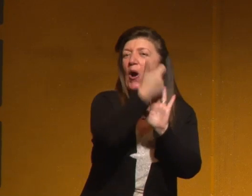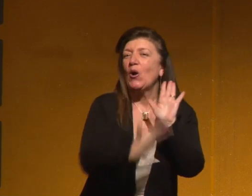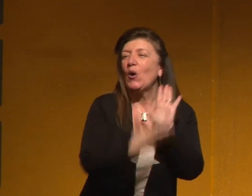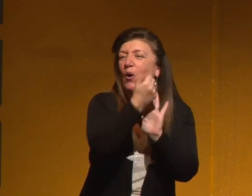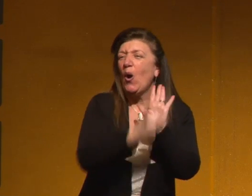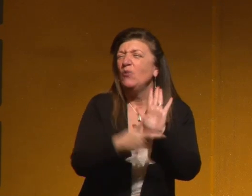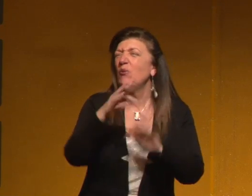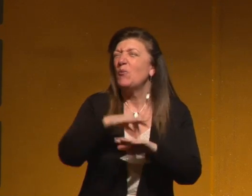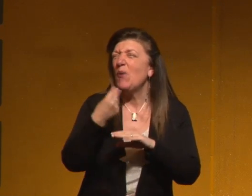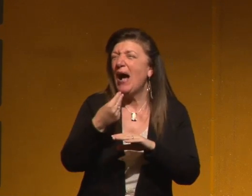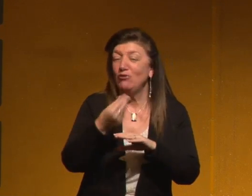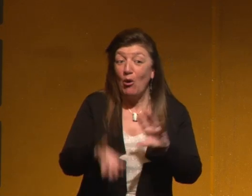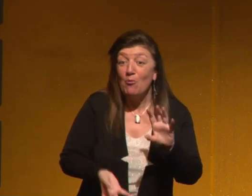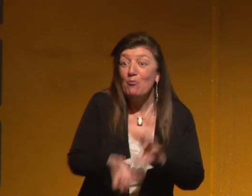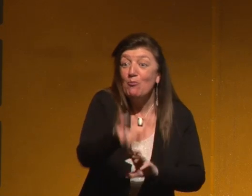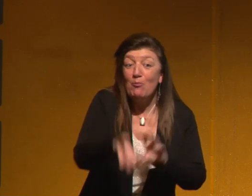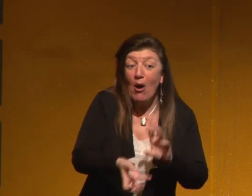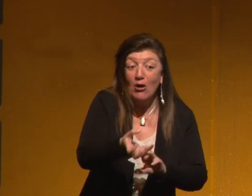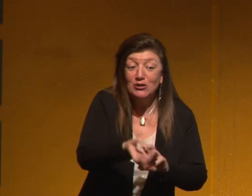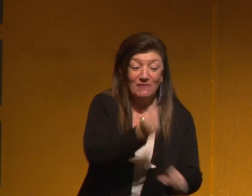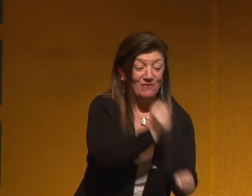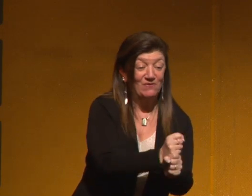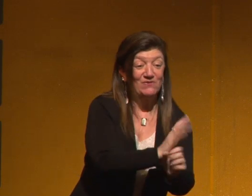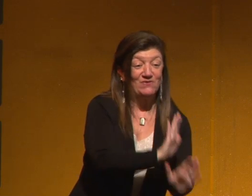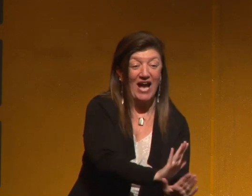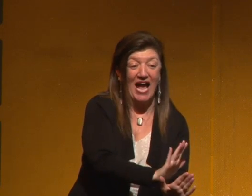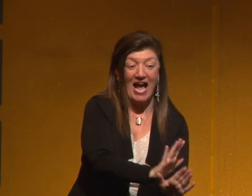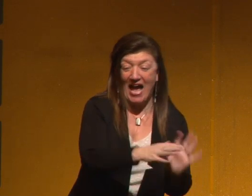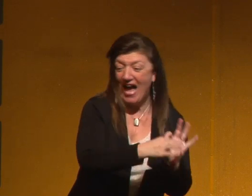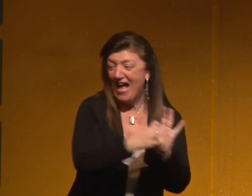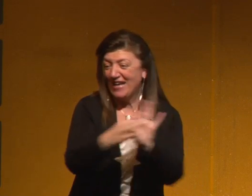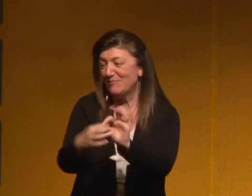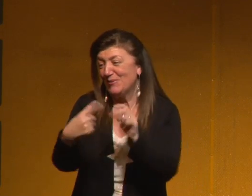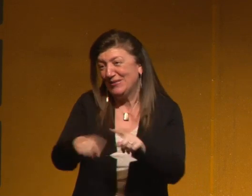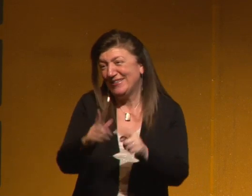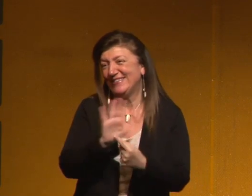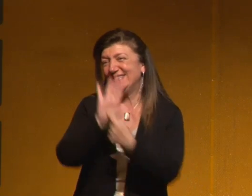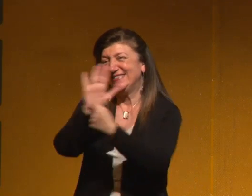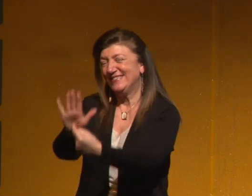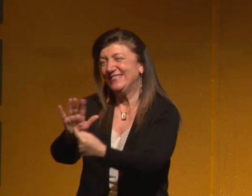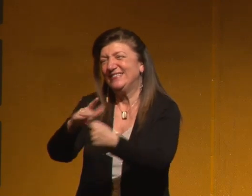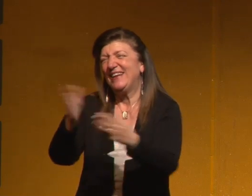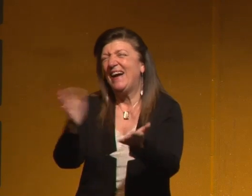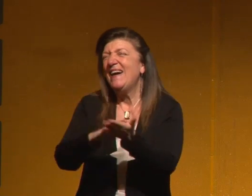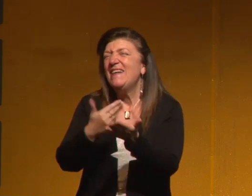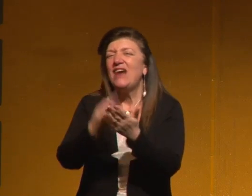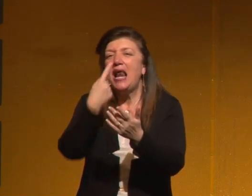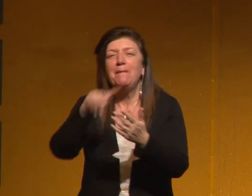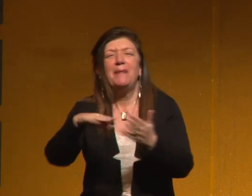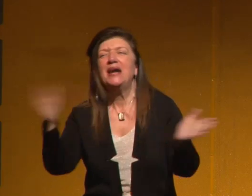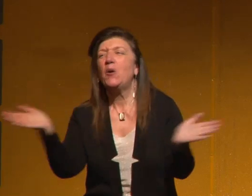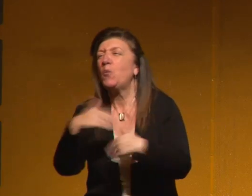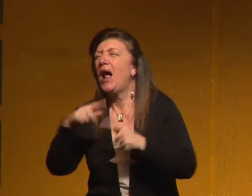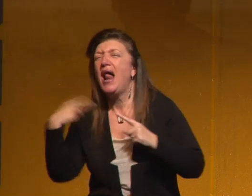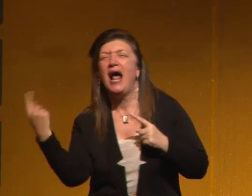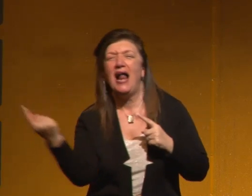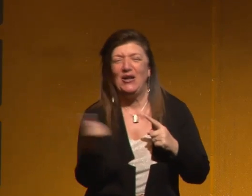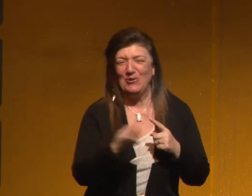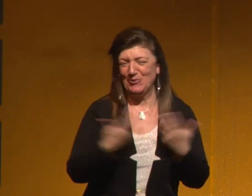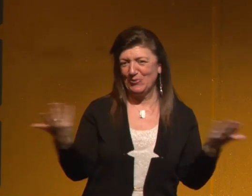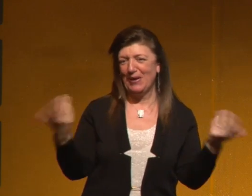e questo vale anche pesano del libro vale per qualsiasi manifestazione se il buon gioco aggiungere che se il buongiorno